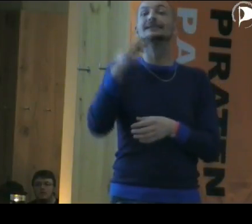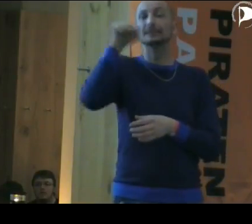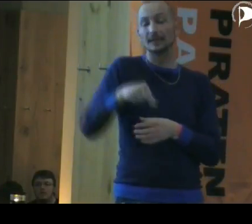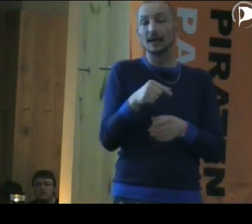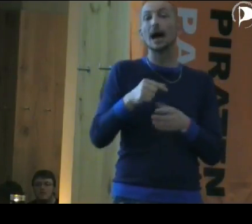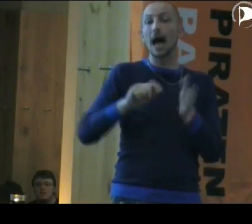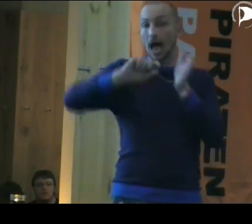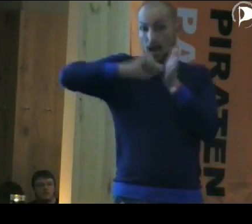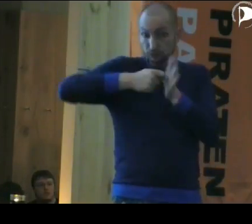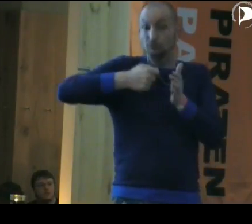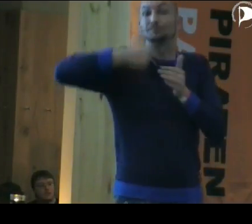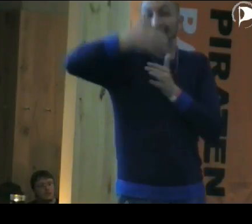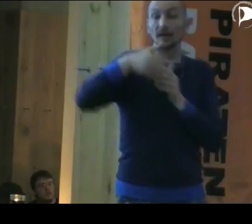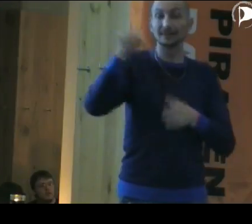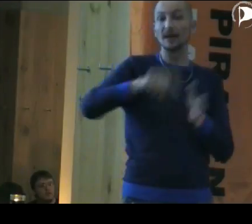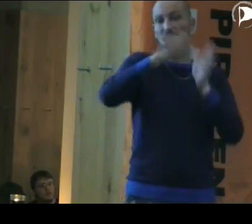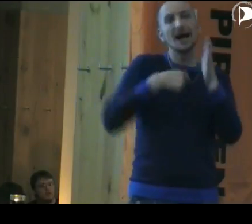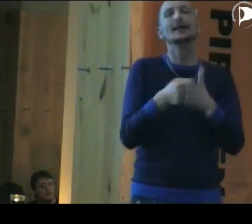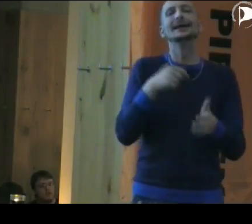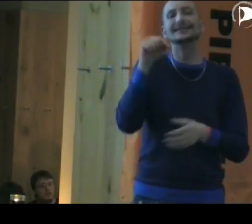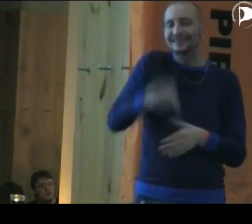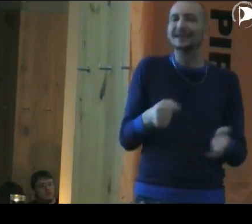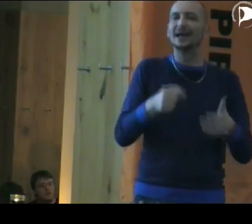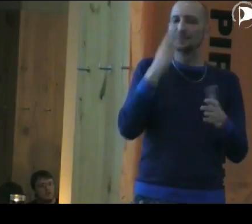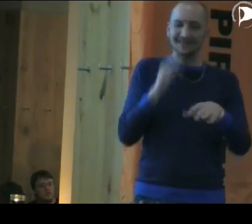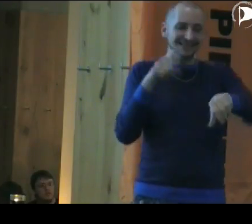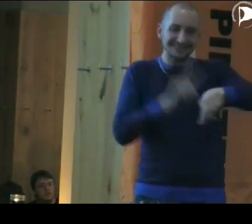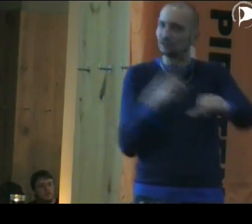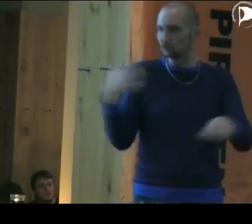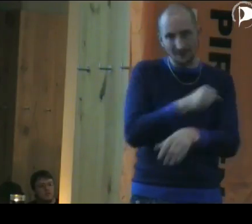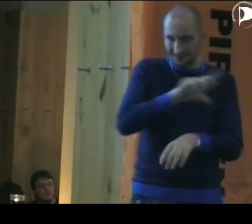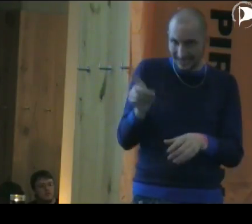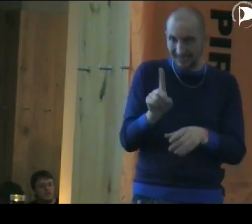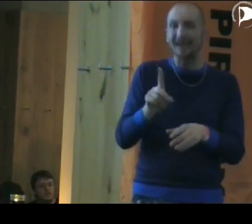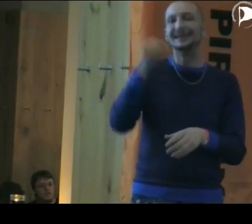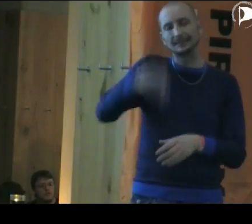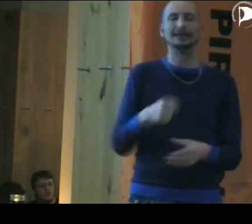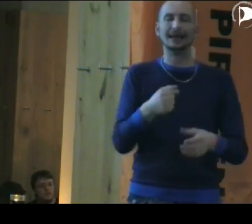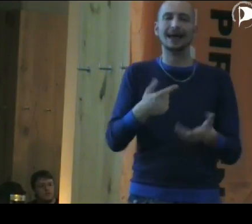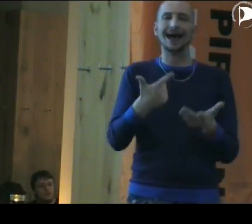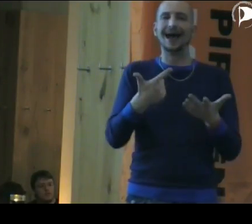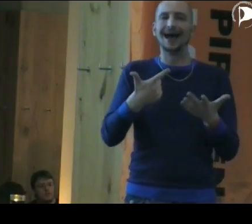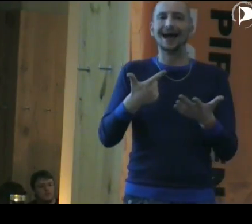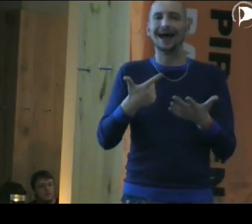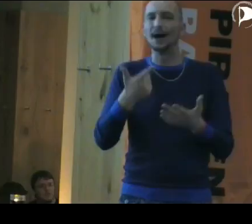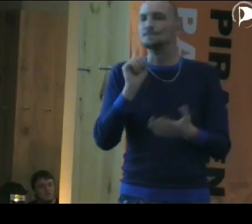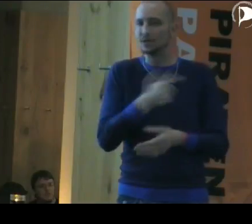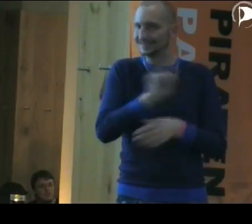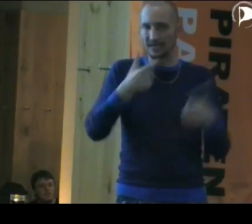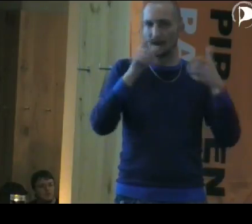erreicht hat dann mein problem aber müssen die nicht wählen und müssen sie nicht mehr jahre müssen wir werden